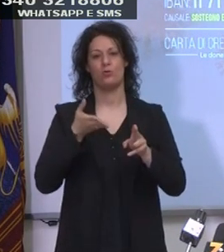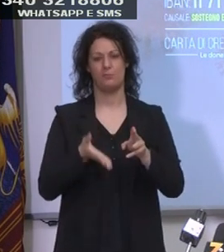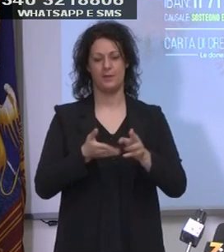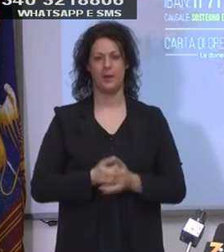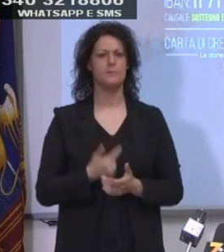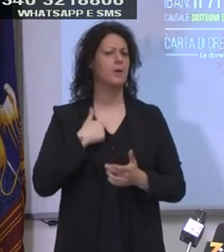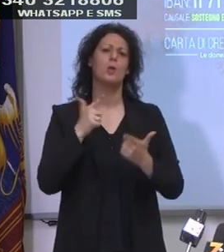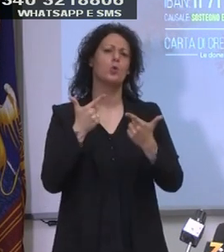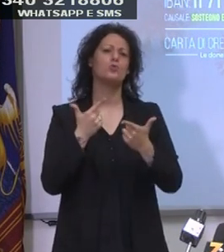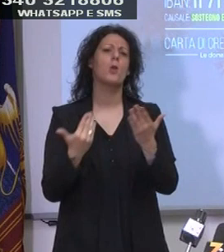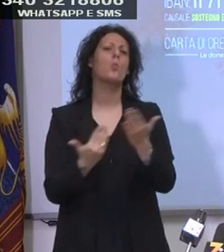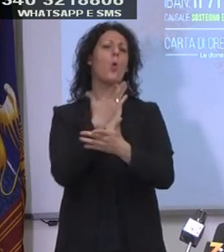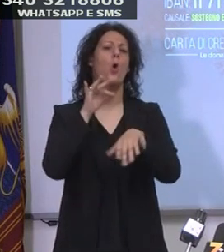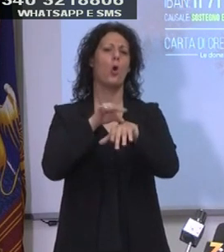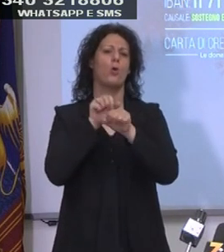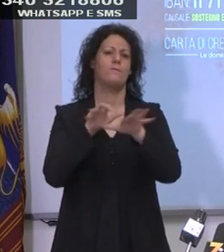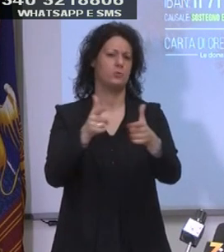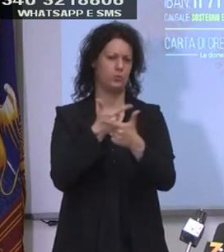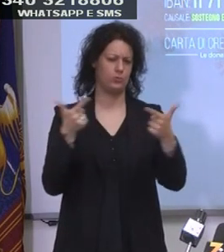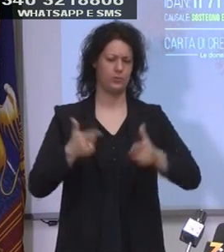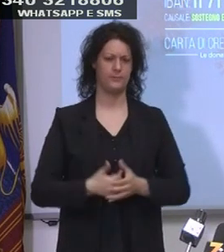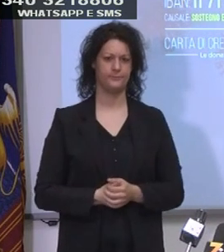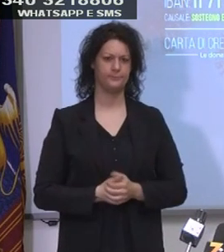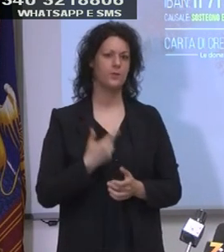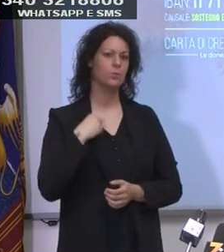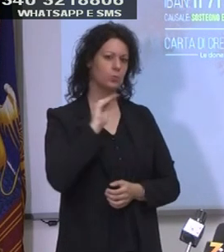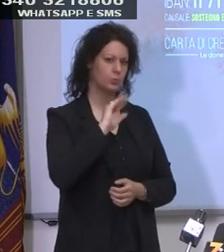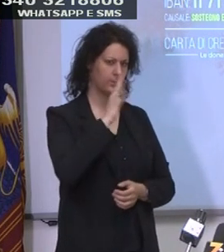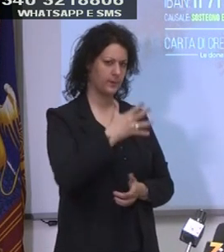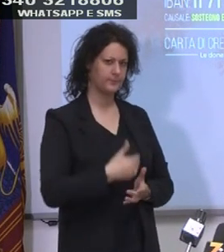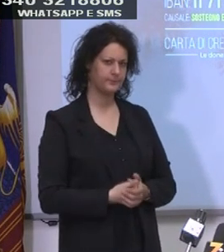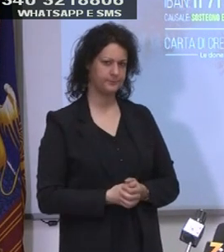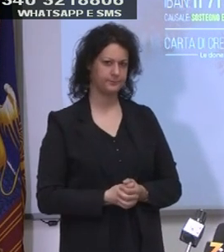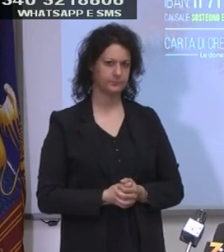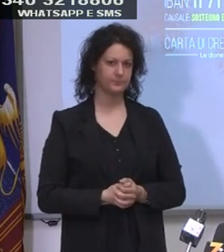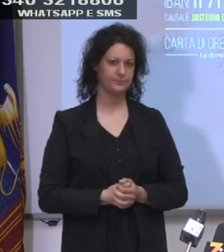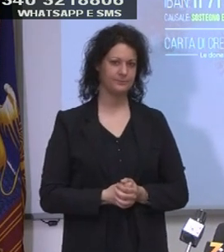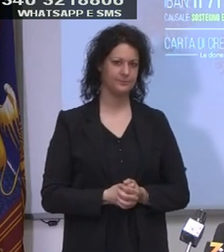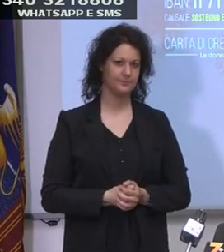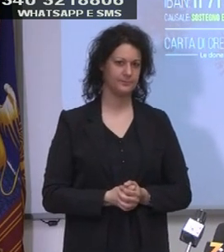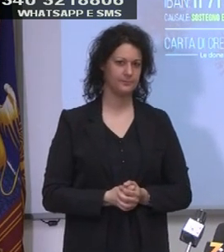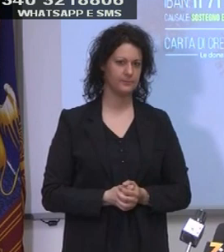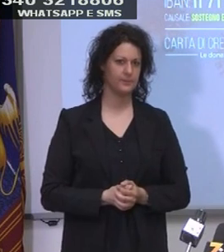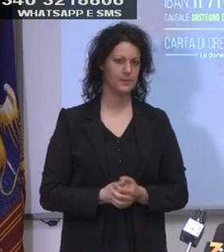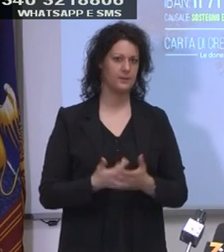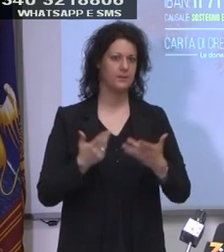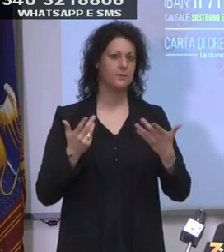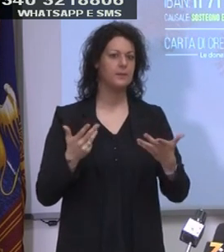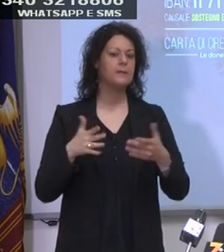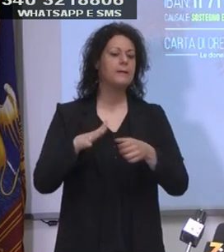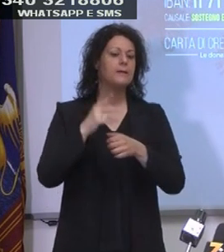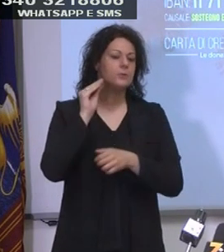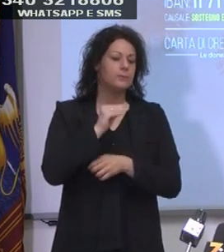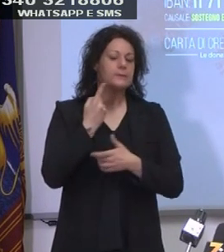Niente. E un'altra domanda che mi arriva da telespettatori è proprio quella: quando i familiari riusciranno